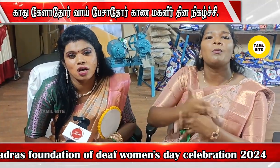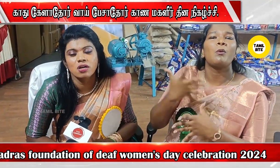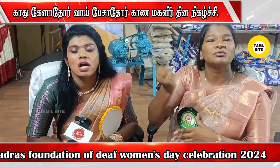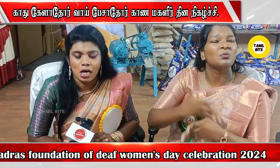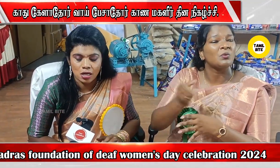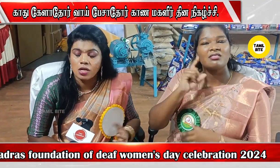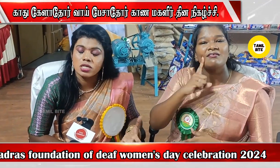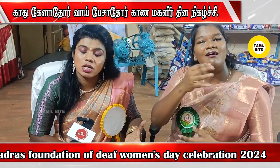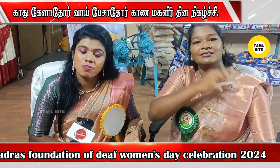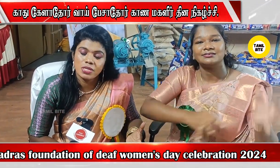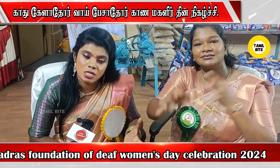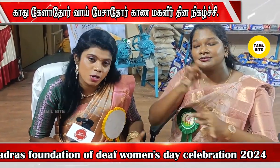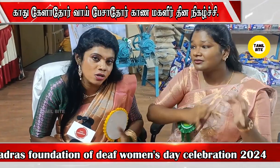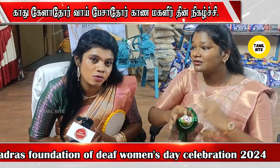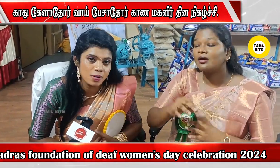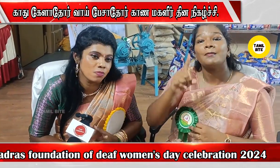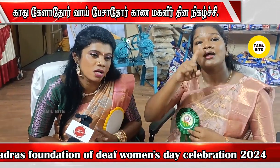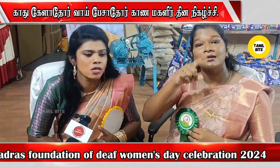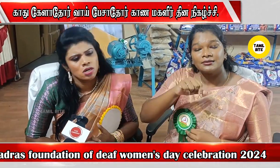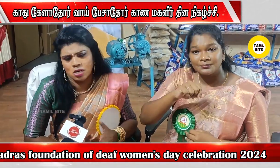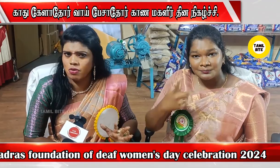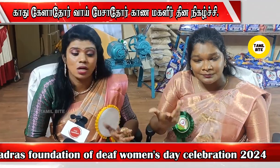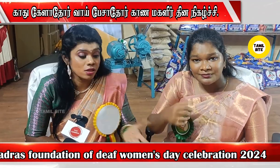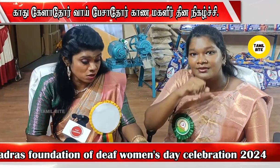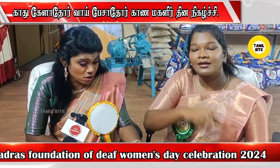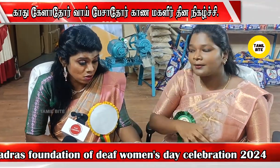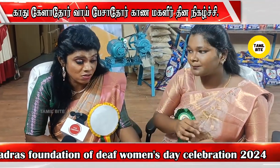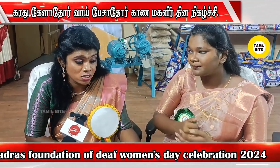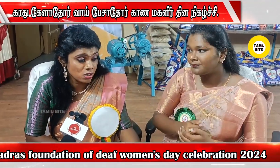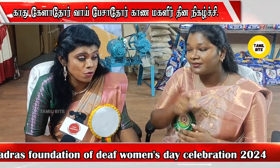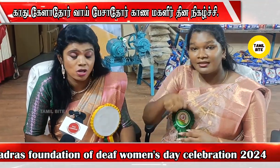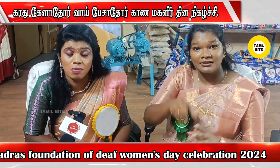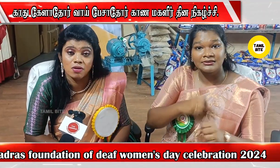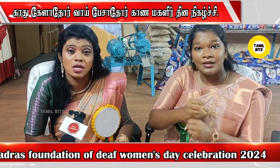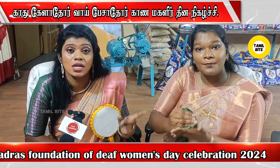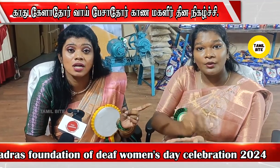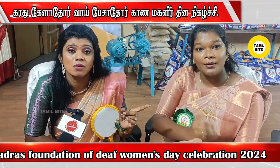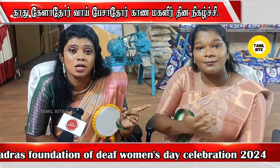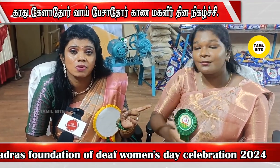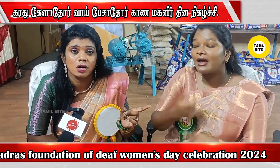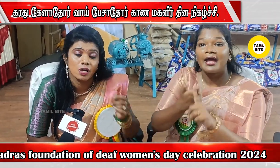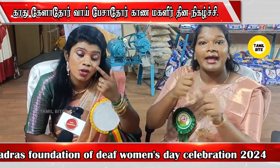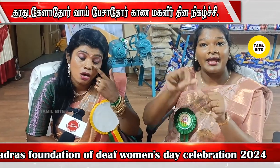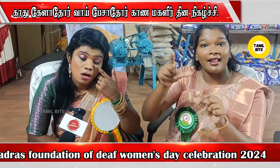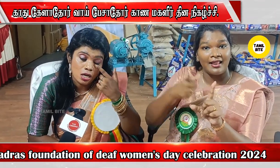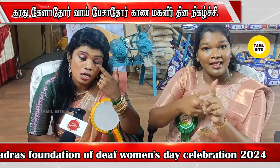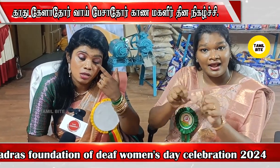kerana. Ada kira-kira pernah plan berapa? Nah, wakar ini waktu program lain tu kalian nanti macam tanggulat, kalian nanti